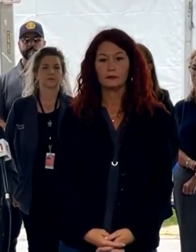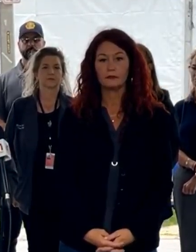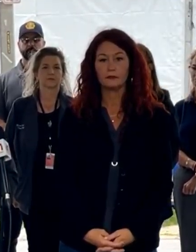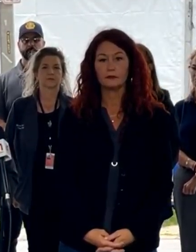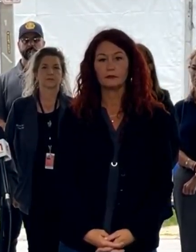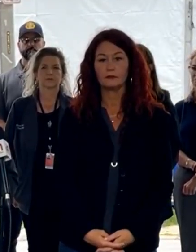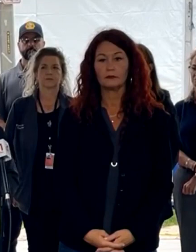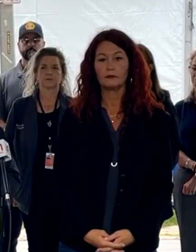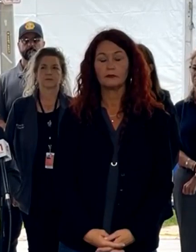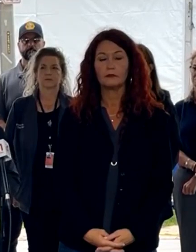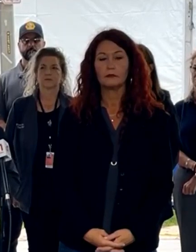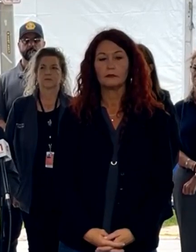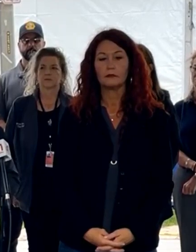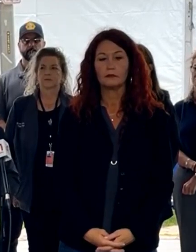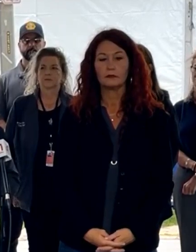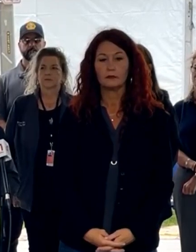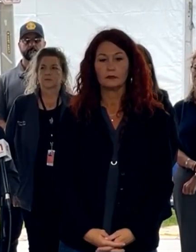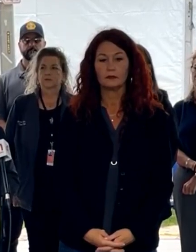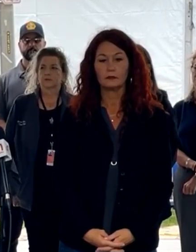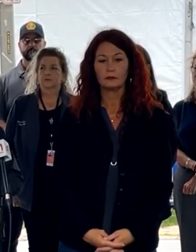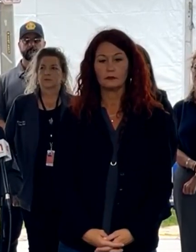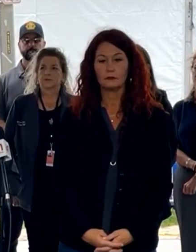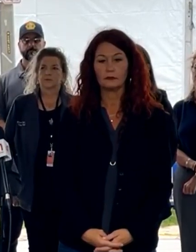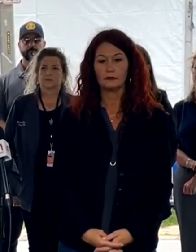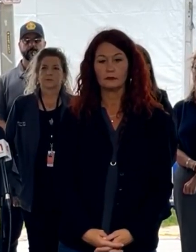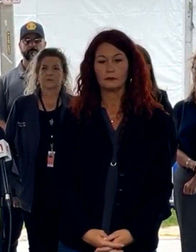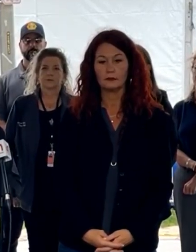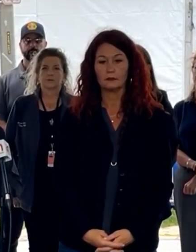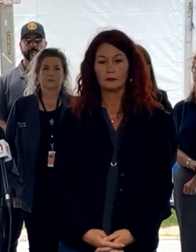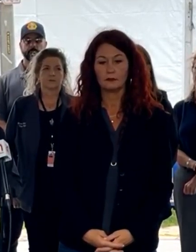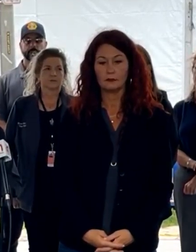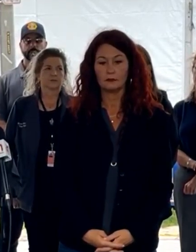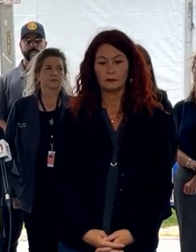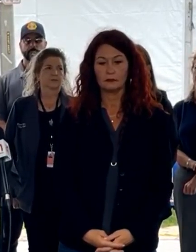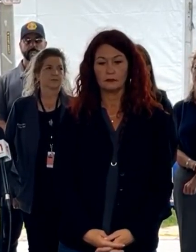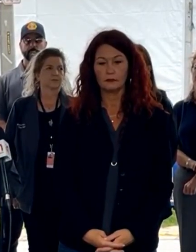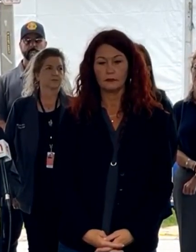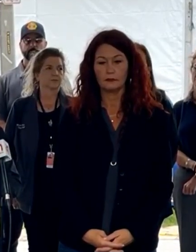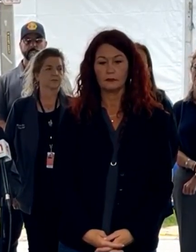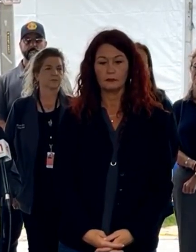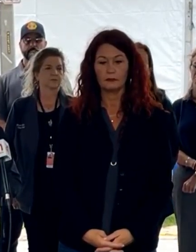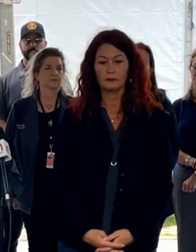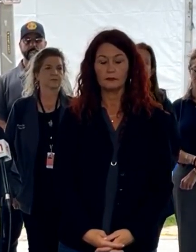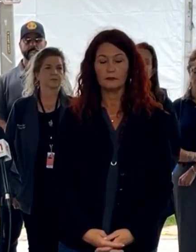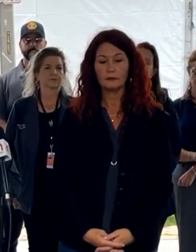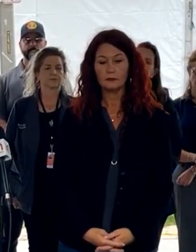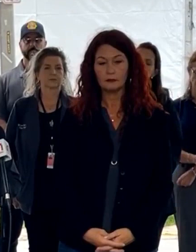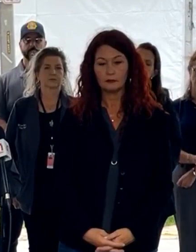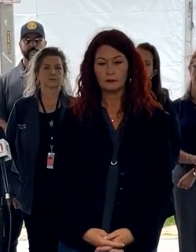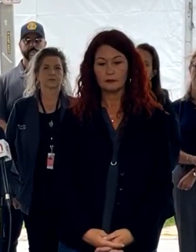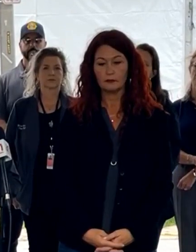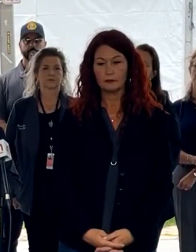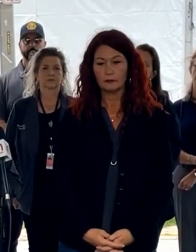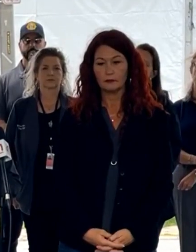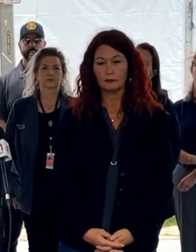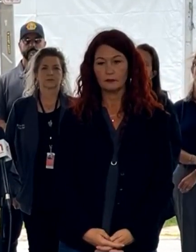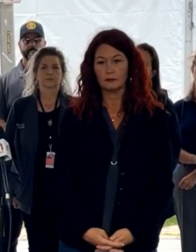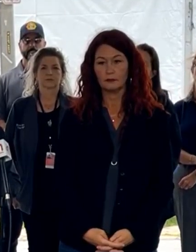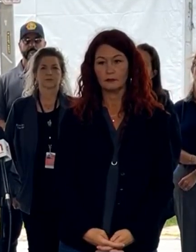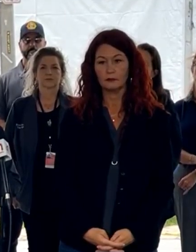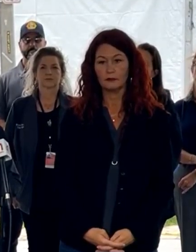240 miembros de estas cuadrillas de rescate trabajando sobre los escombros. También tenemos